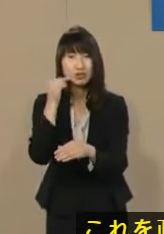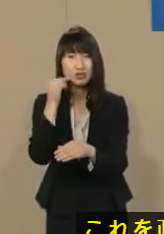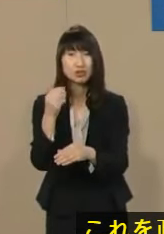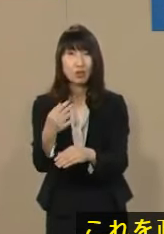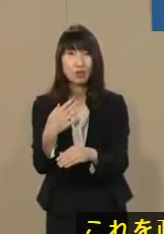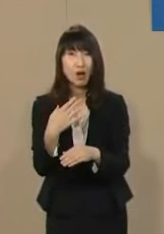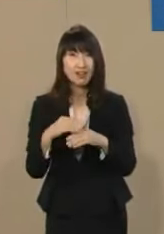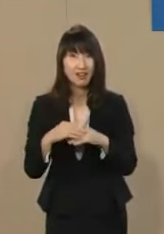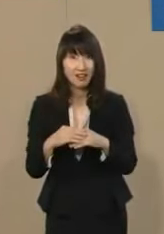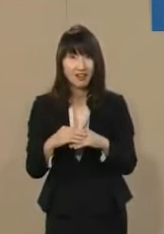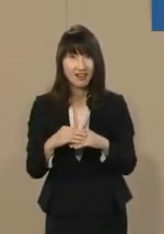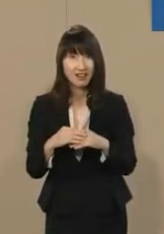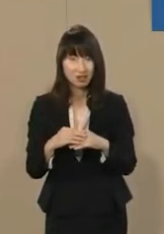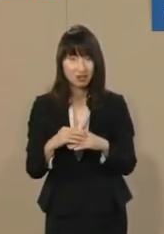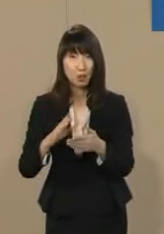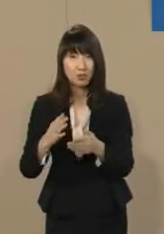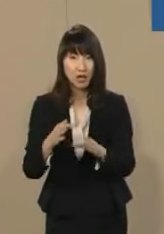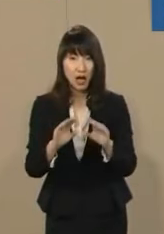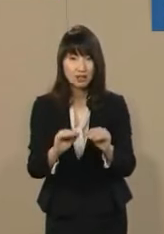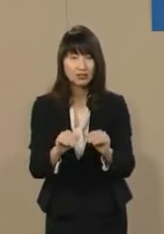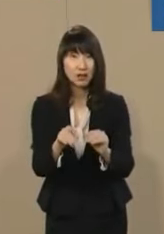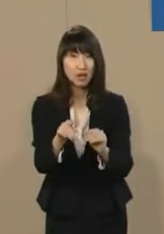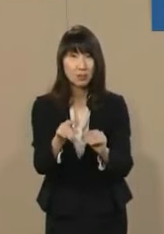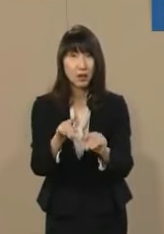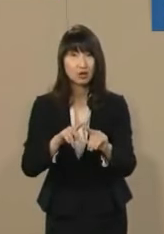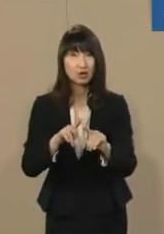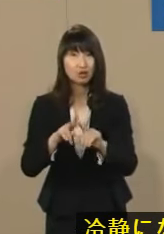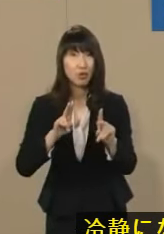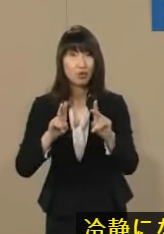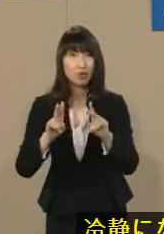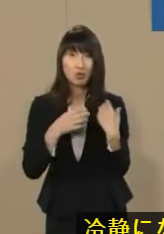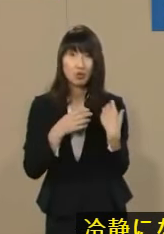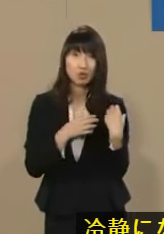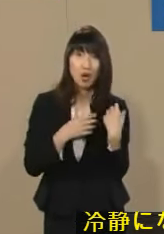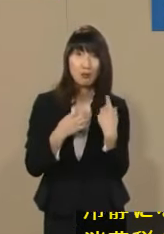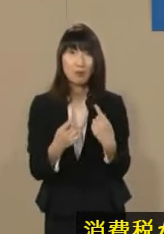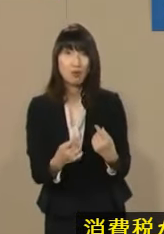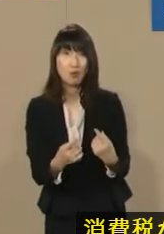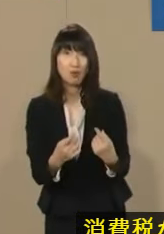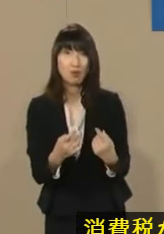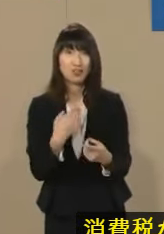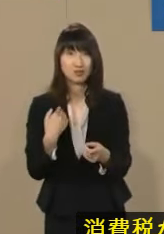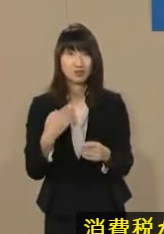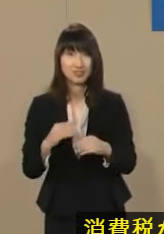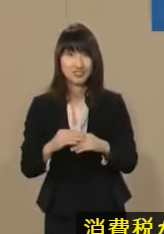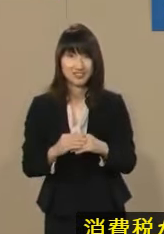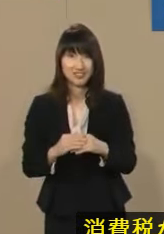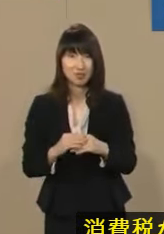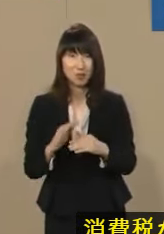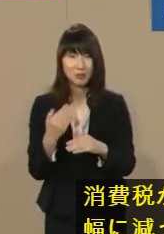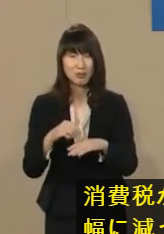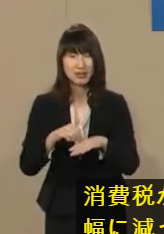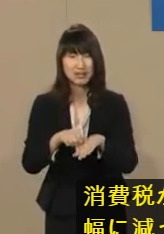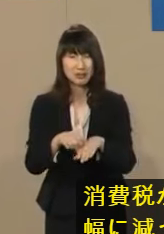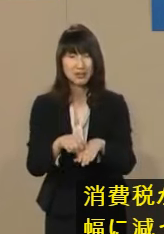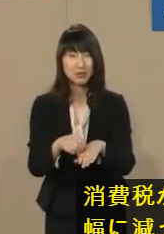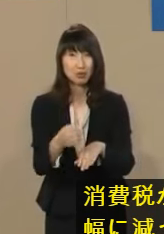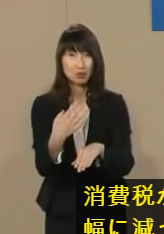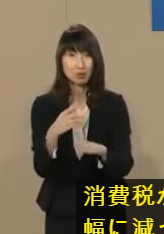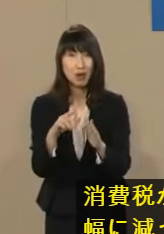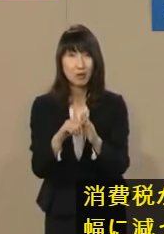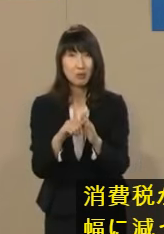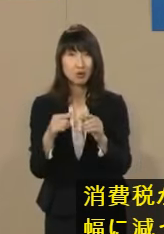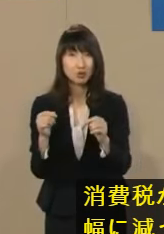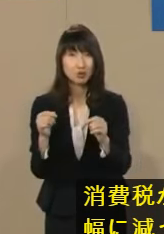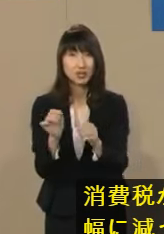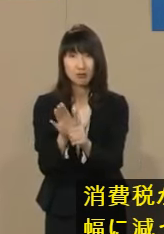静になってください。消費税が廃止になっていれば、中小零細企業の負担も大幅に減っていきます。それでも厳しいという企業には、国